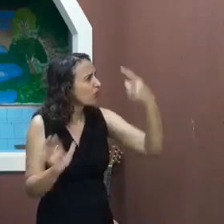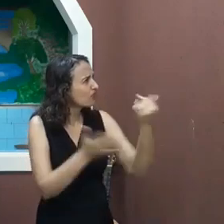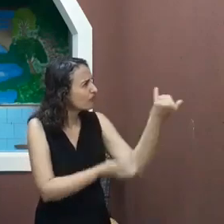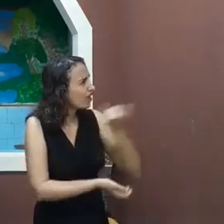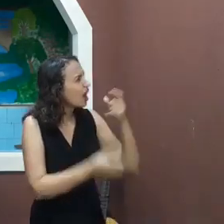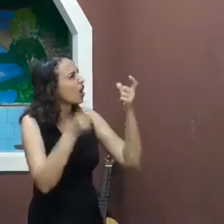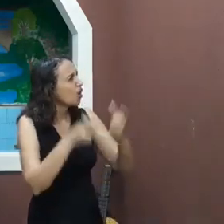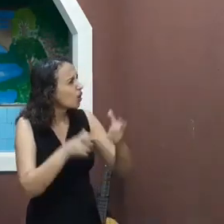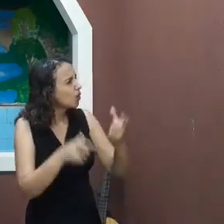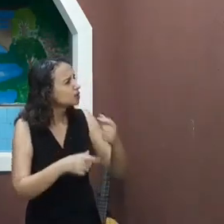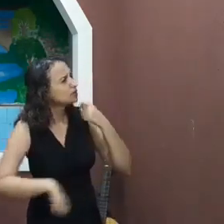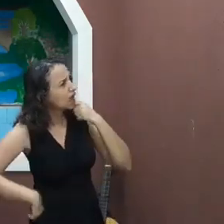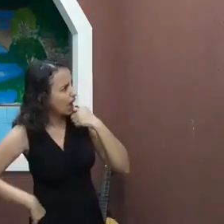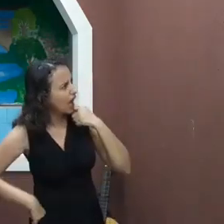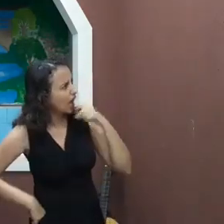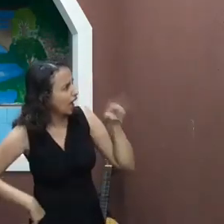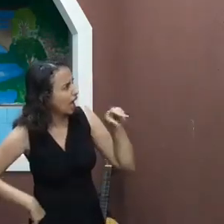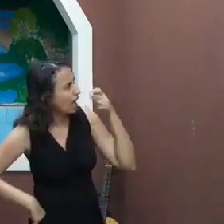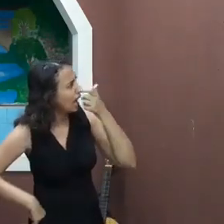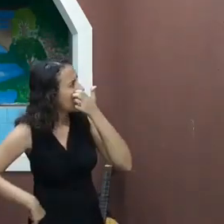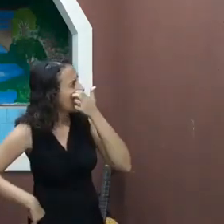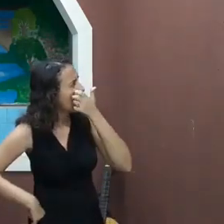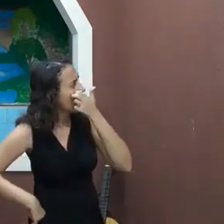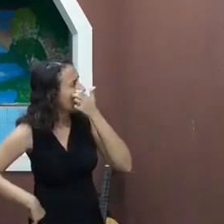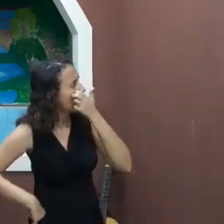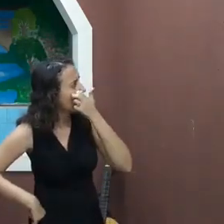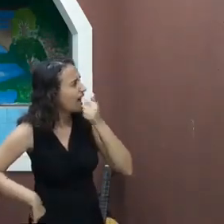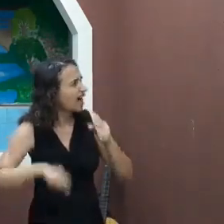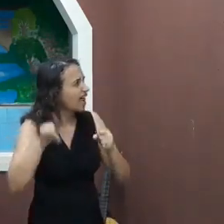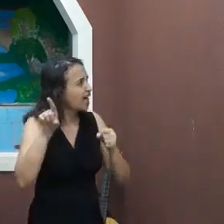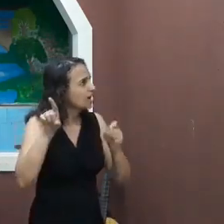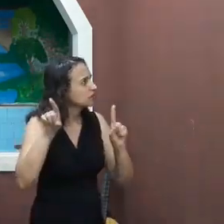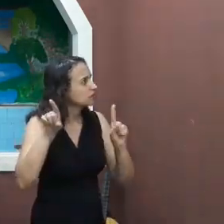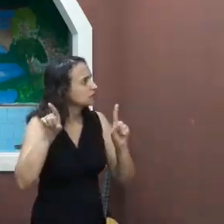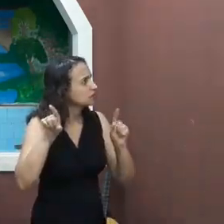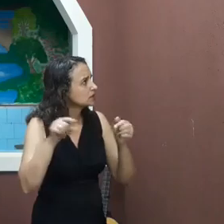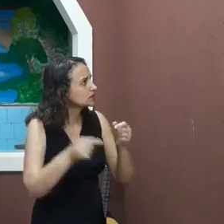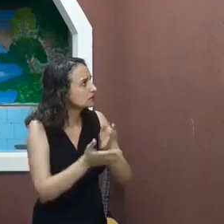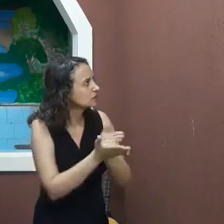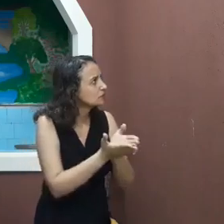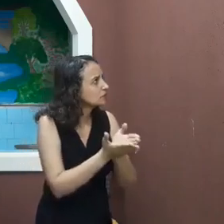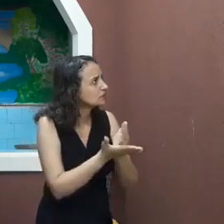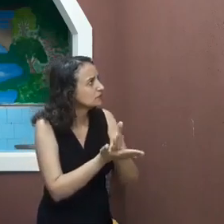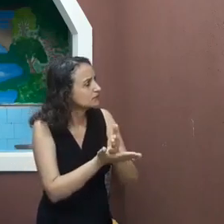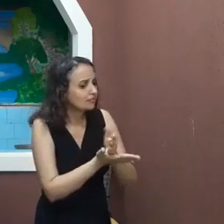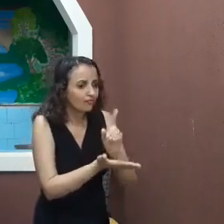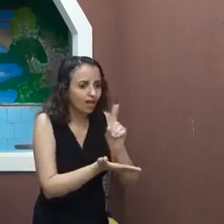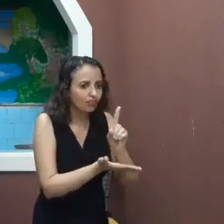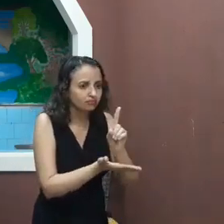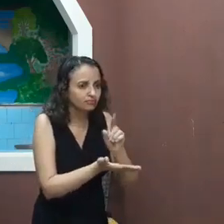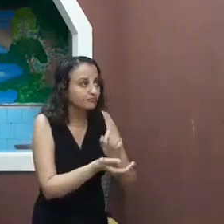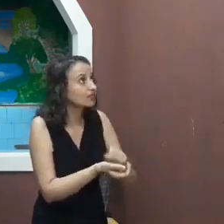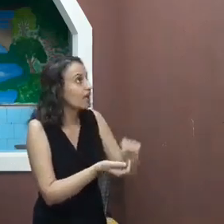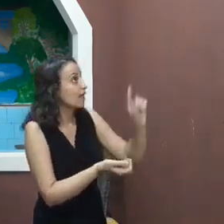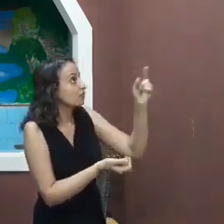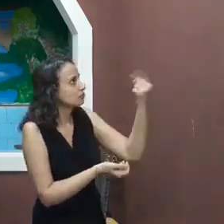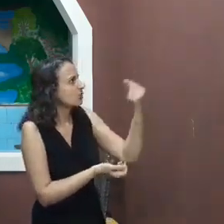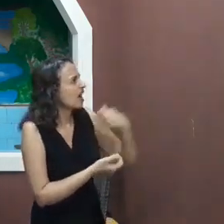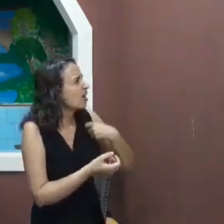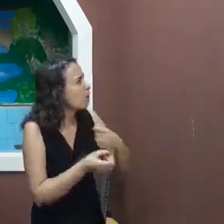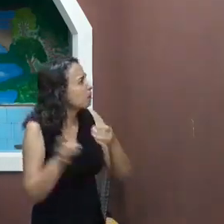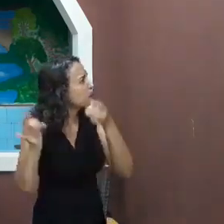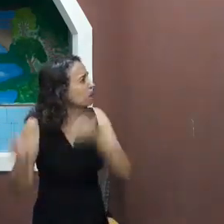Não é aqui, ó, vai para lá. Onde é lá, Deus? Não, lá é assim. Não foi isso. Falou: você vai largar tudo. Eu sei, Abraão,